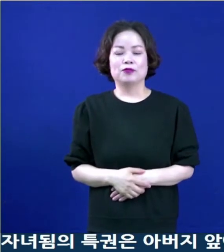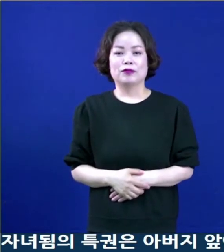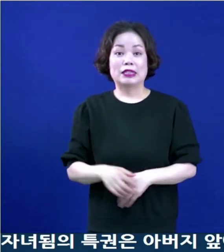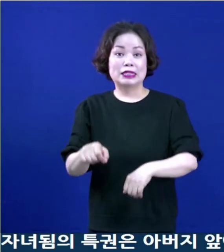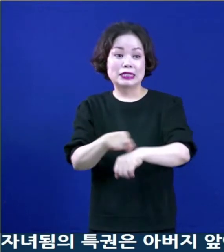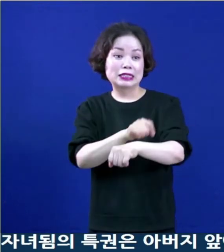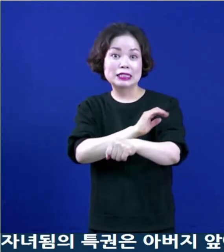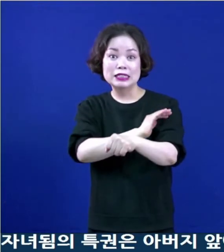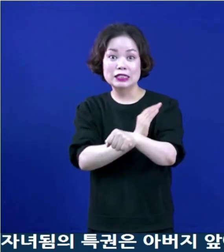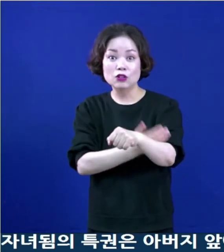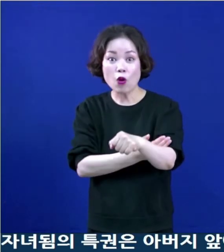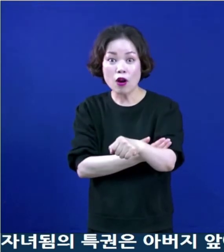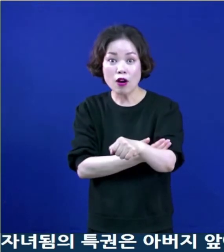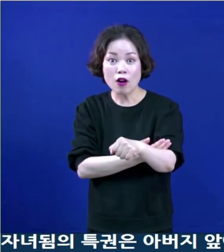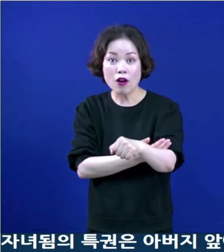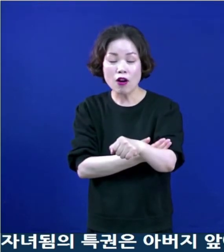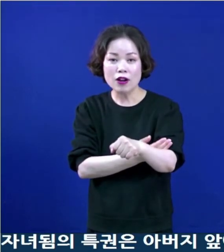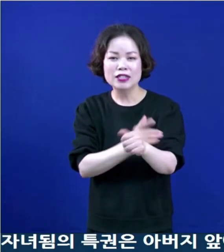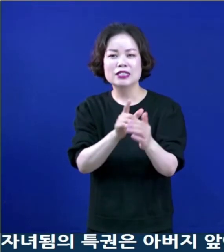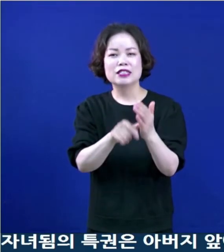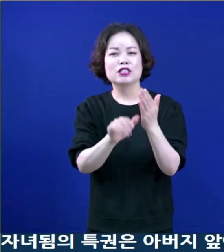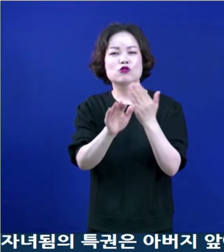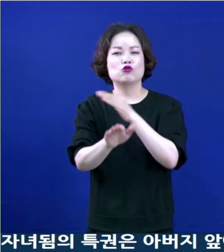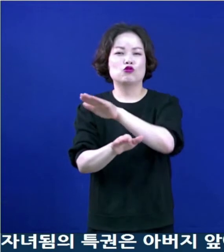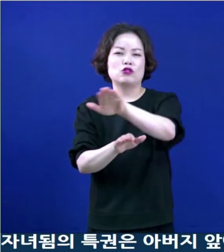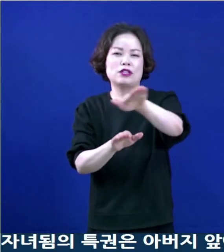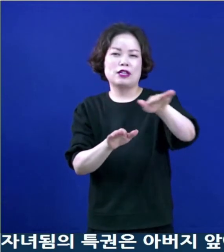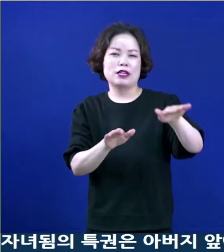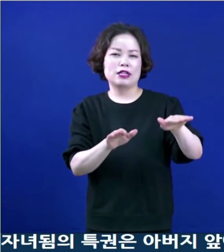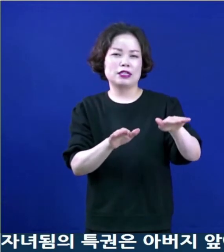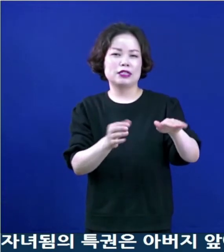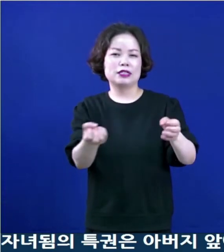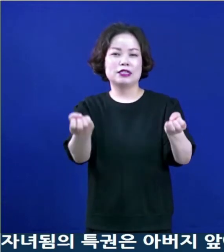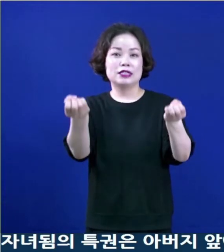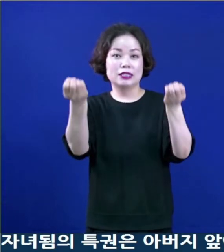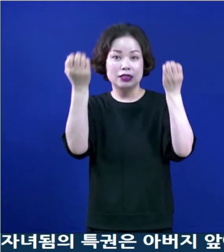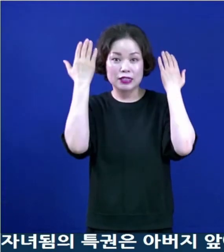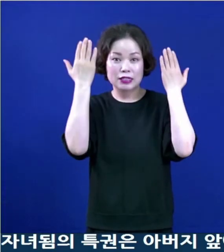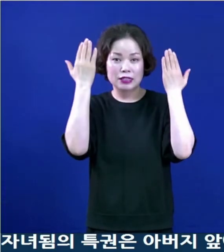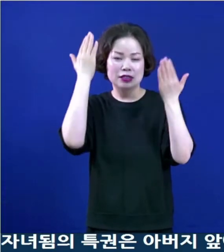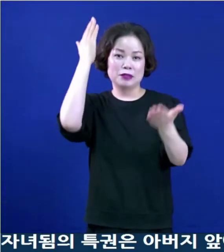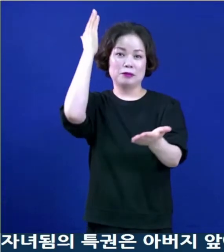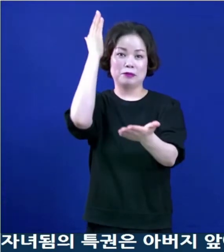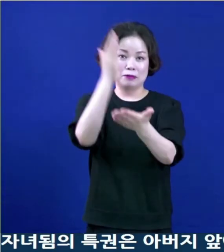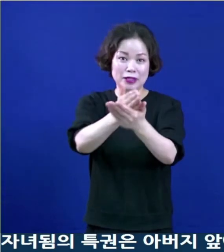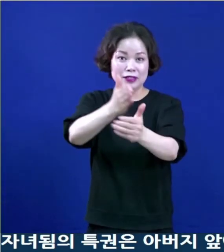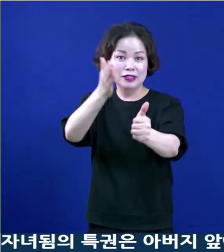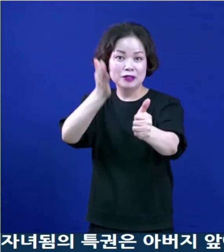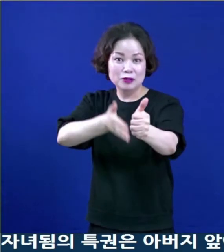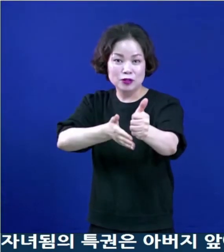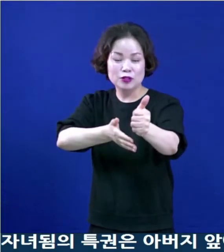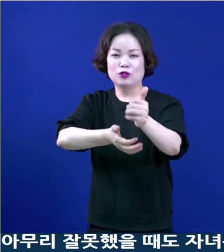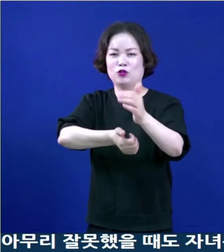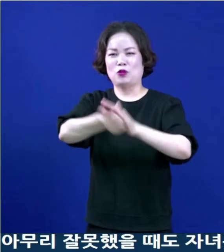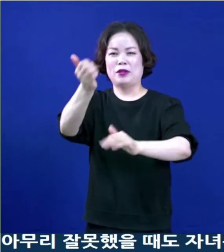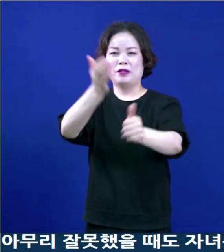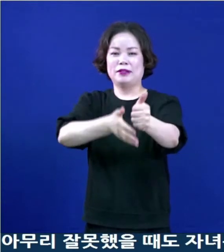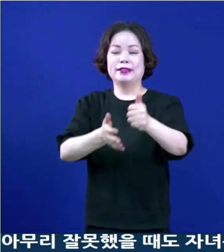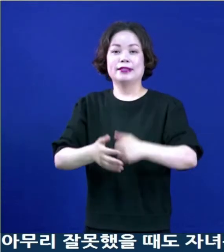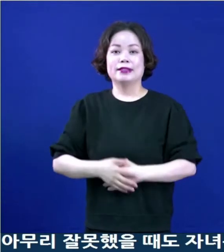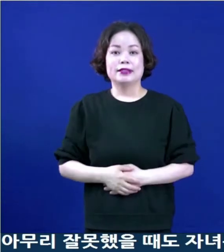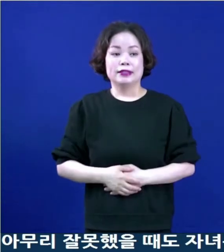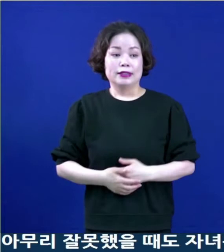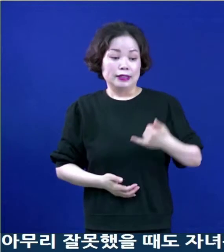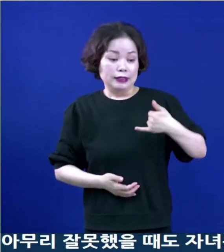특권이 이 시간 이후에 우리에게 잊혀지지 않을 수 있기를 주 안에서 소망합니다.